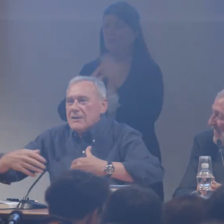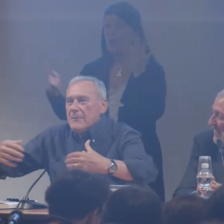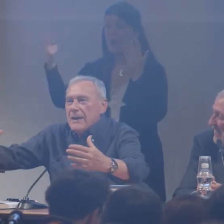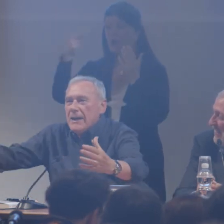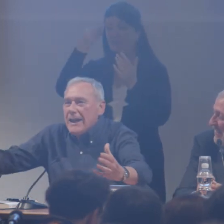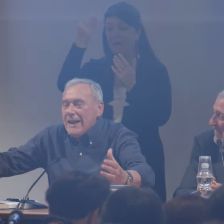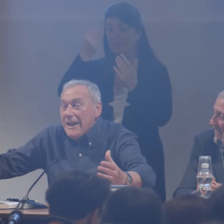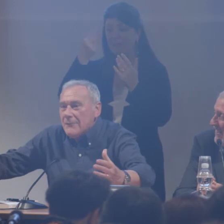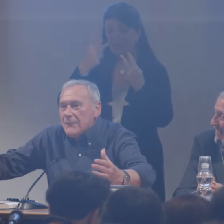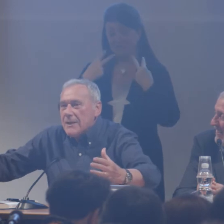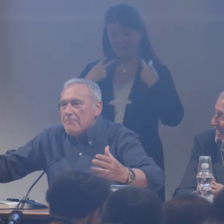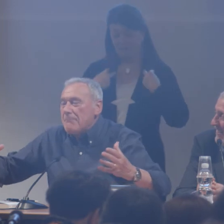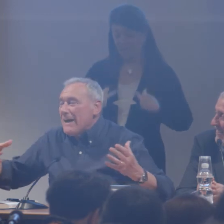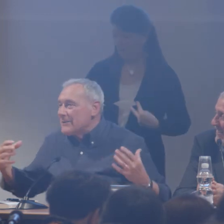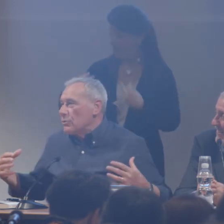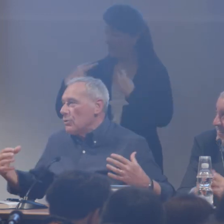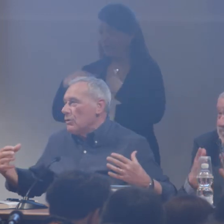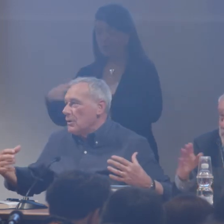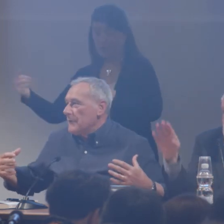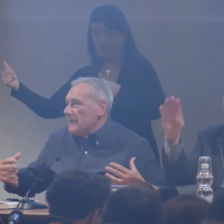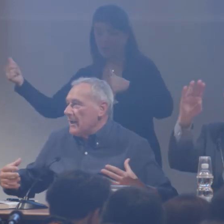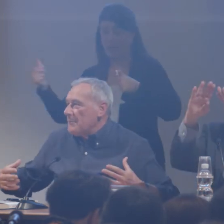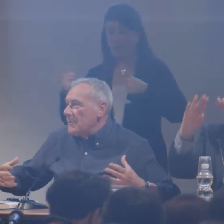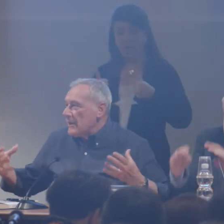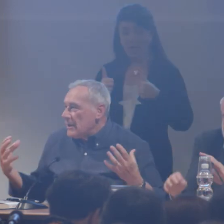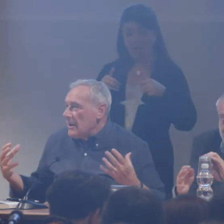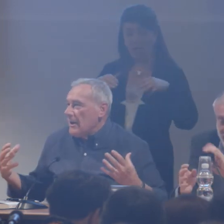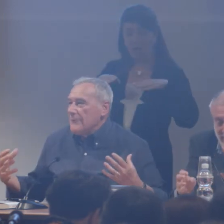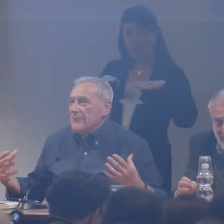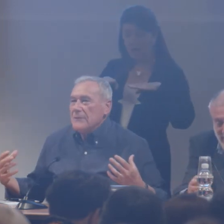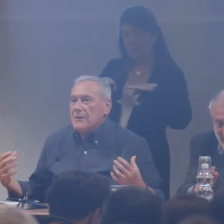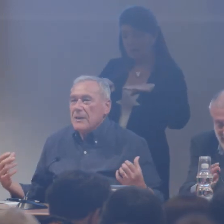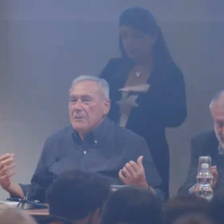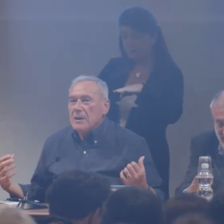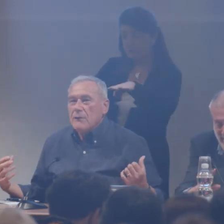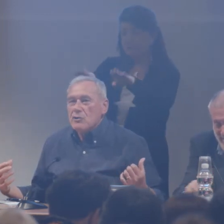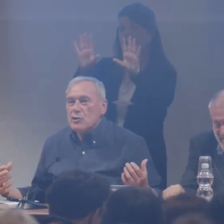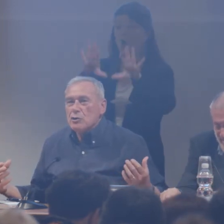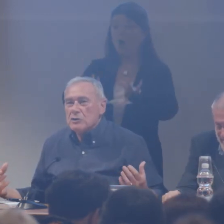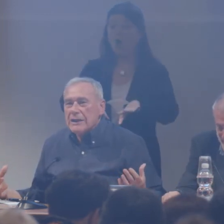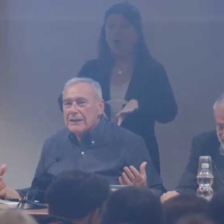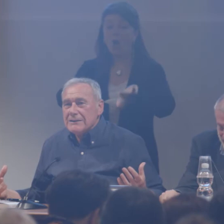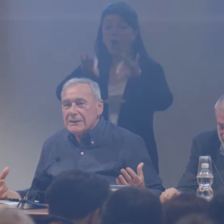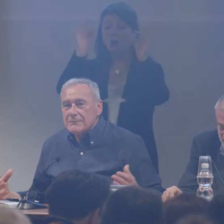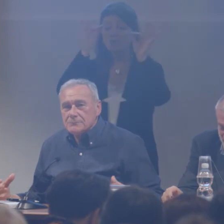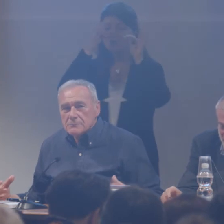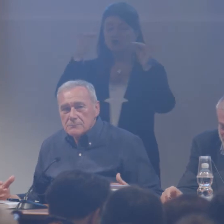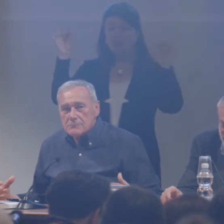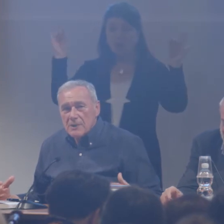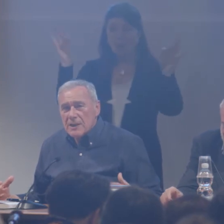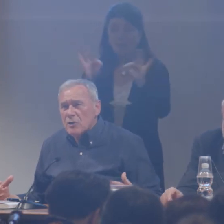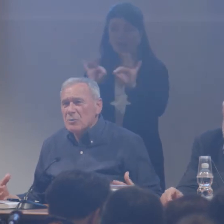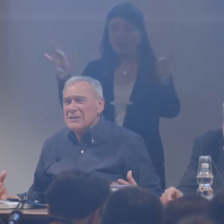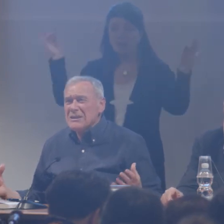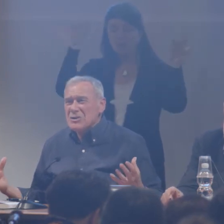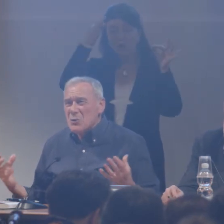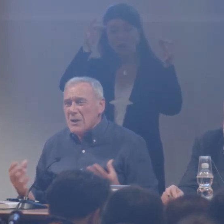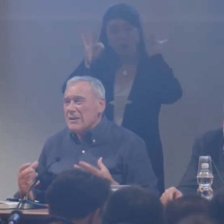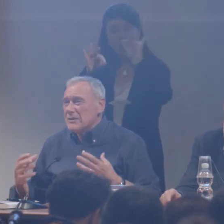queste vite parallele che partono dall'Epifania del 1980 e